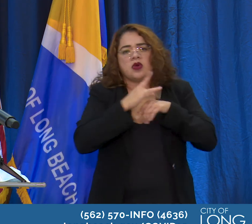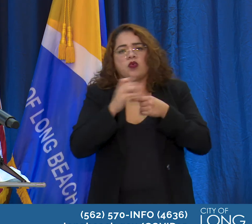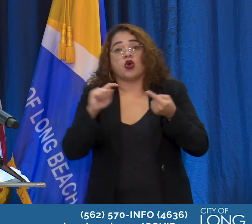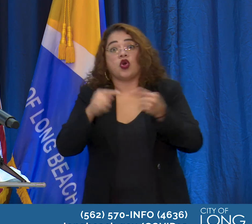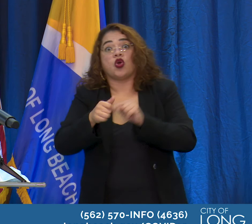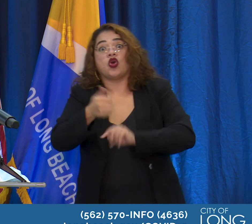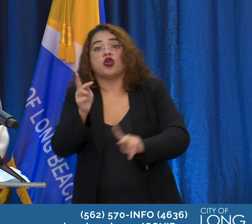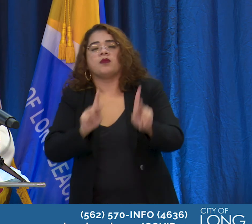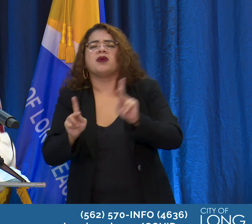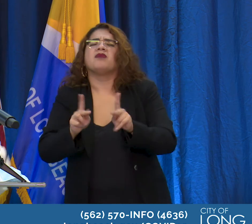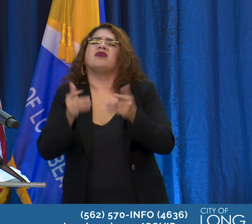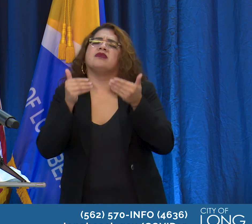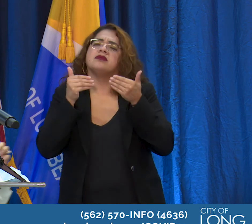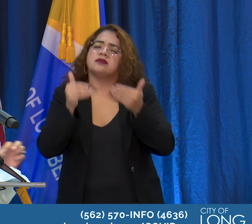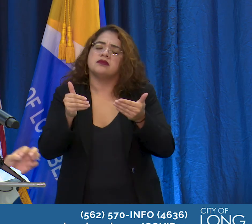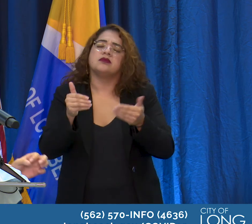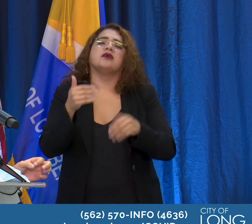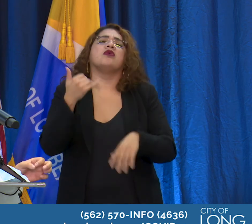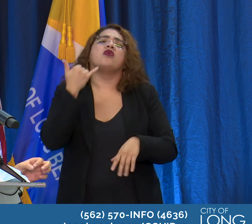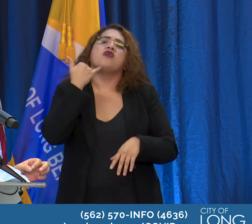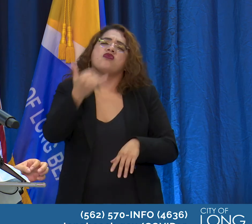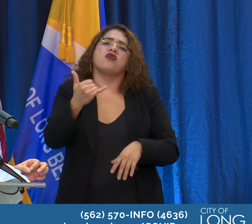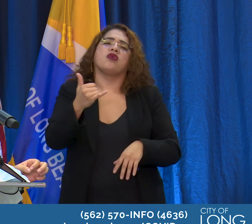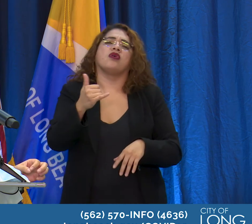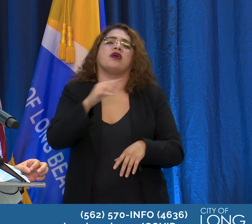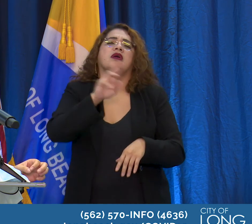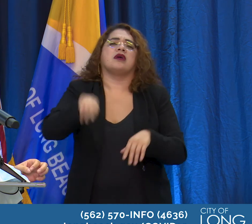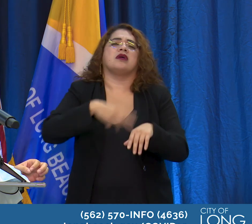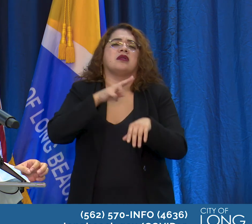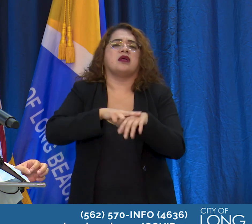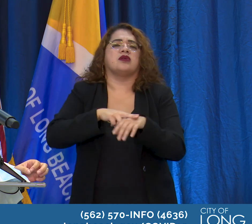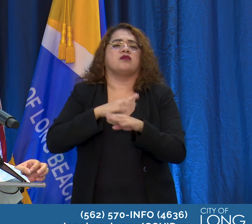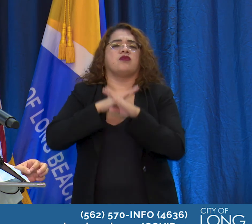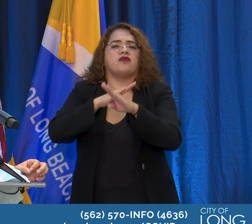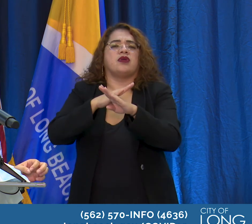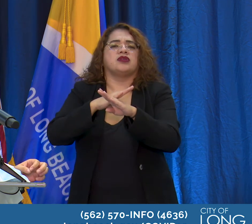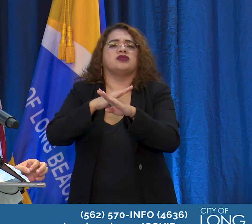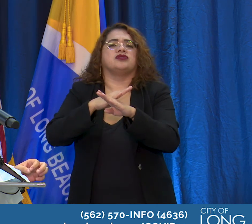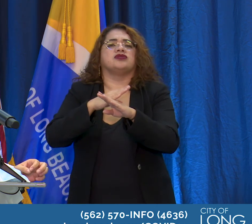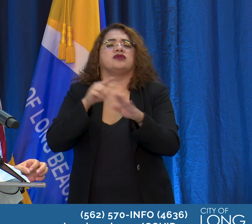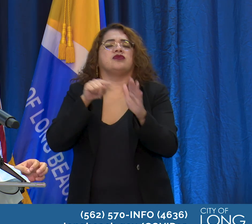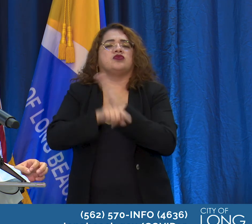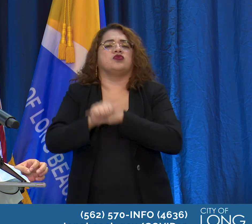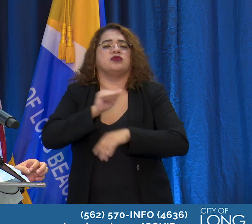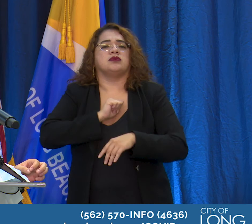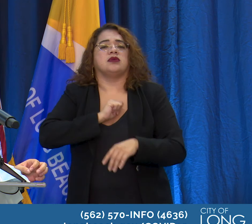inmediato. Puede llamar a la Línea Nacional de Prevención del Suicida a